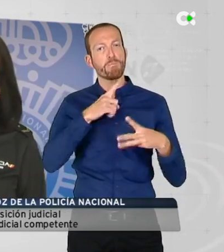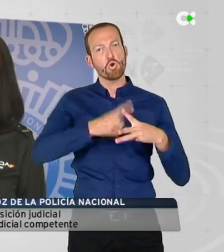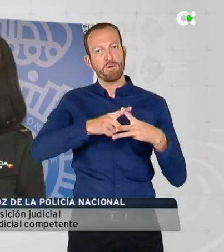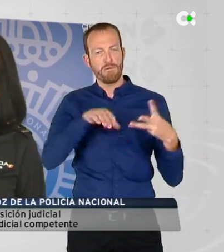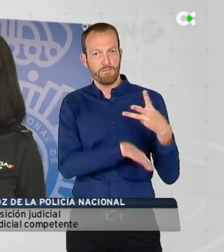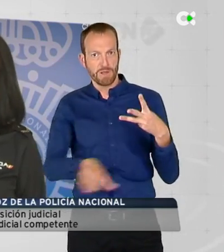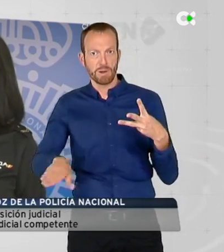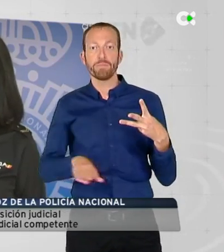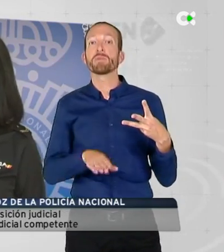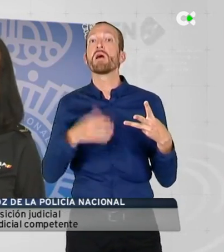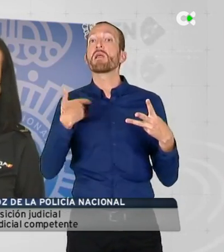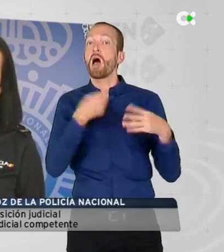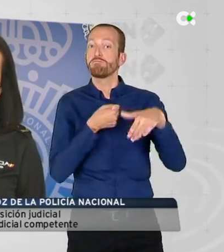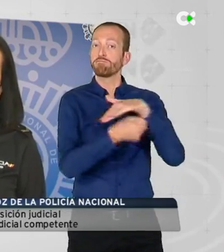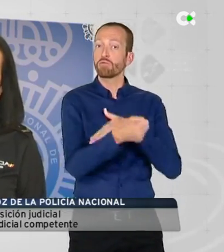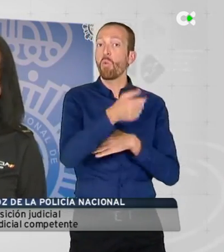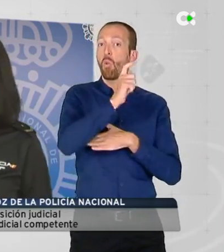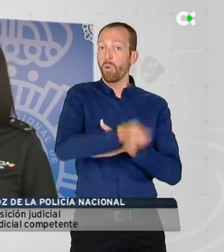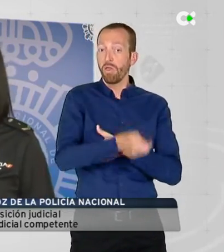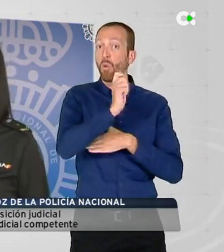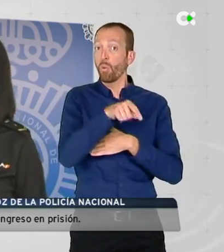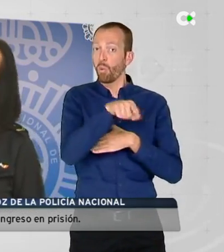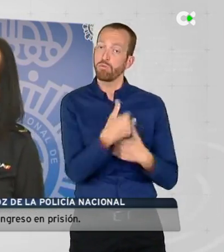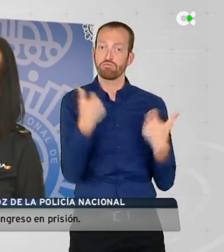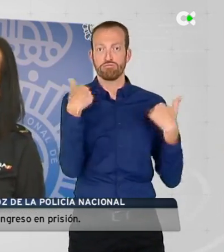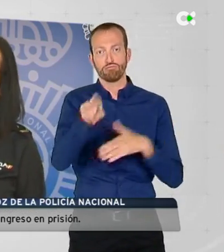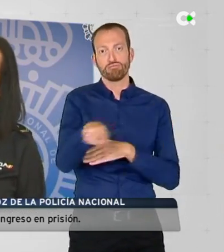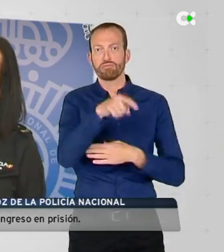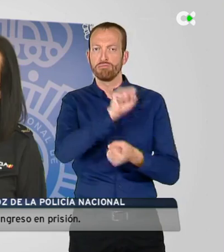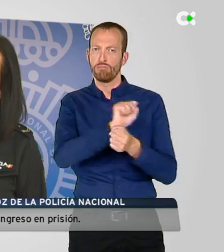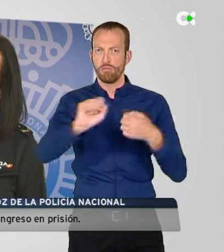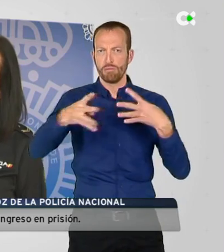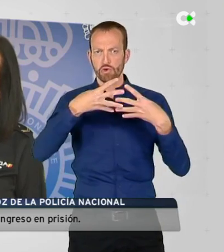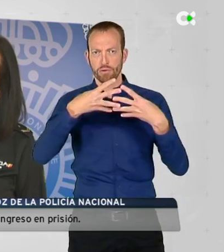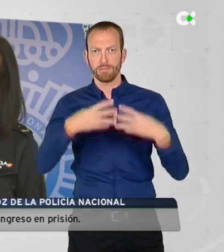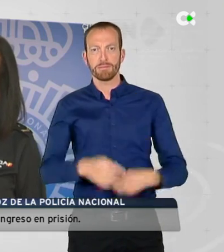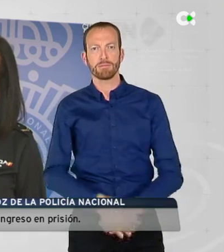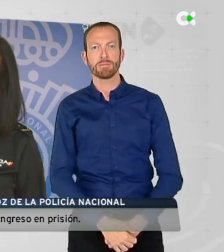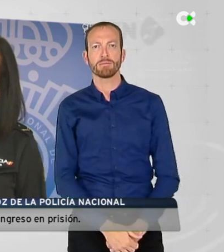Pasó a disposición judicial y la autoridad judicial competente ha decretado su ingreso en prisión.